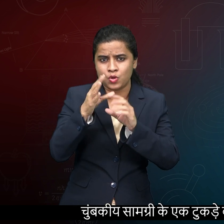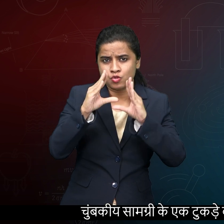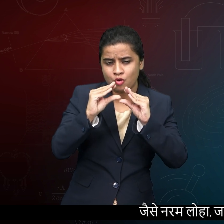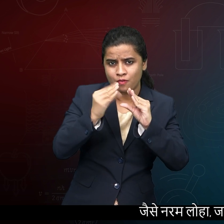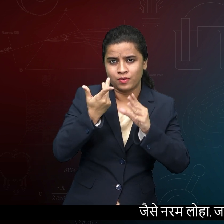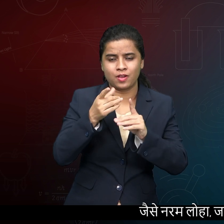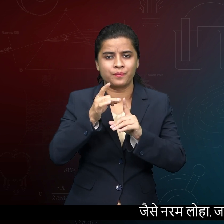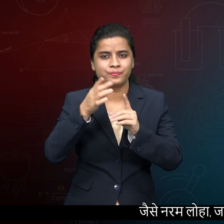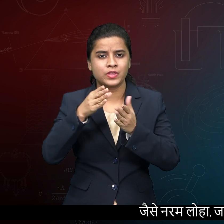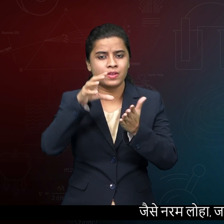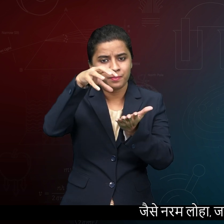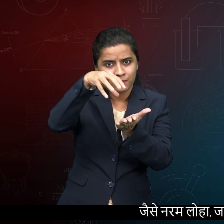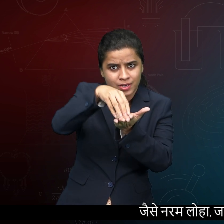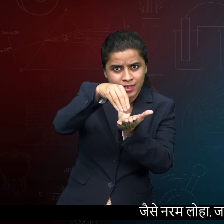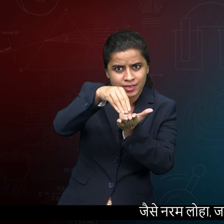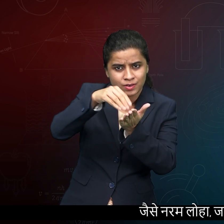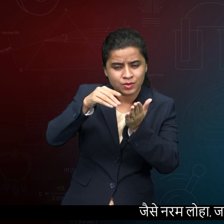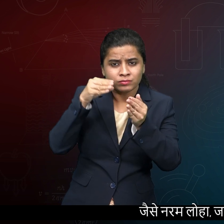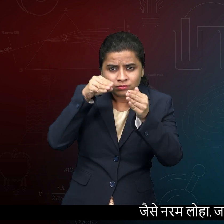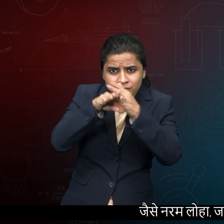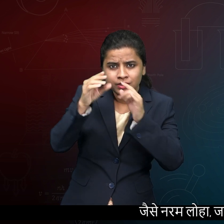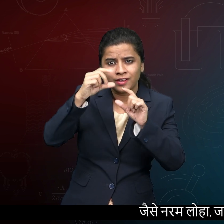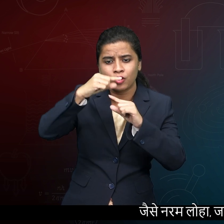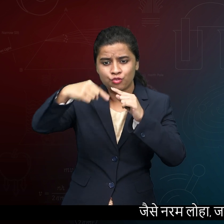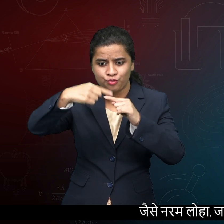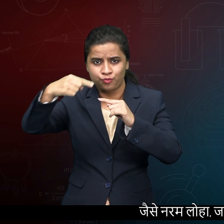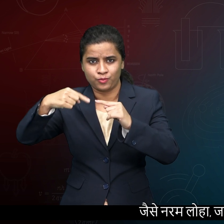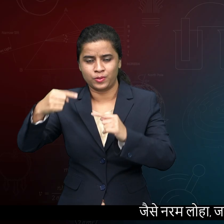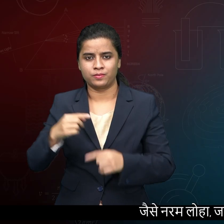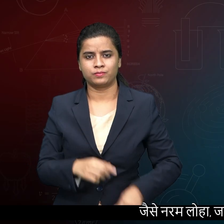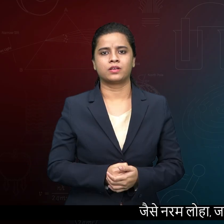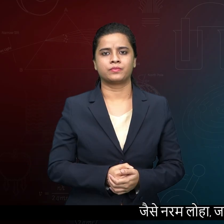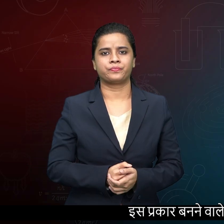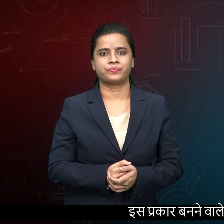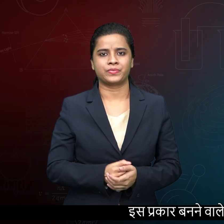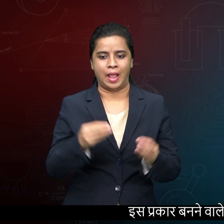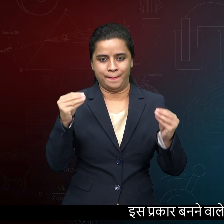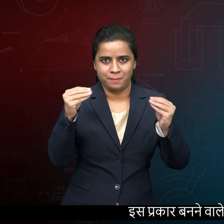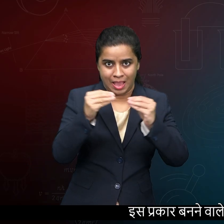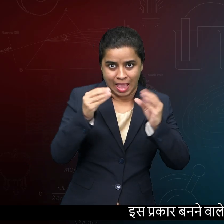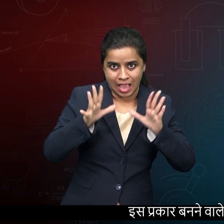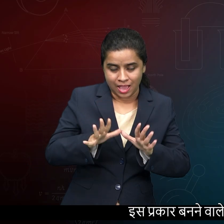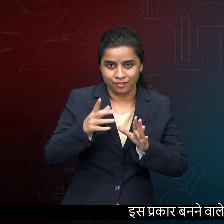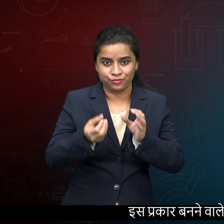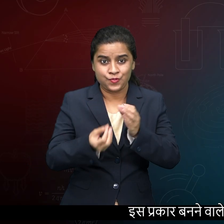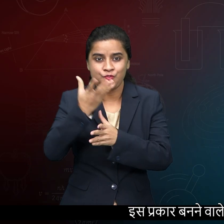है, जैसे नरम लोहा जब कुंडली के अंदर रखा जाता है। इस प्रकार बनने वाली चुंबक